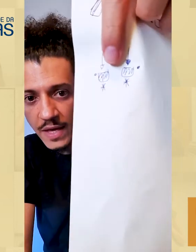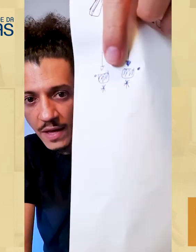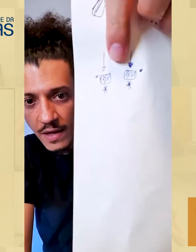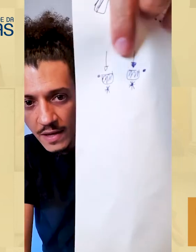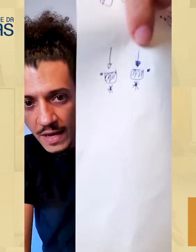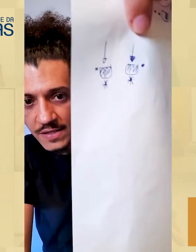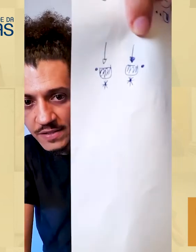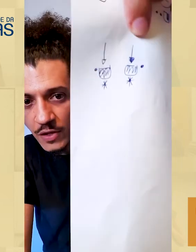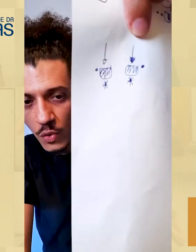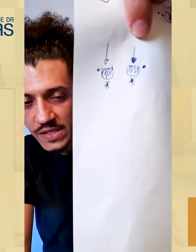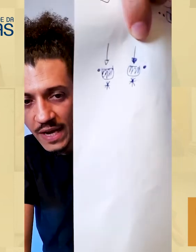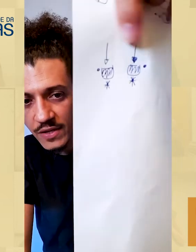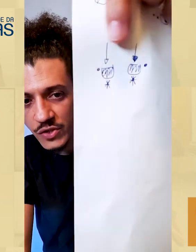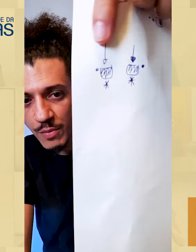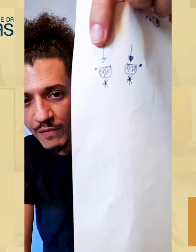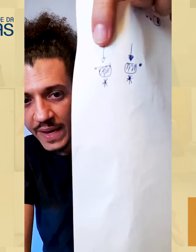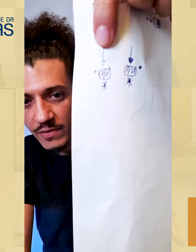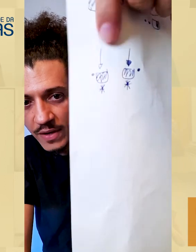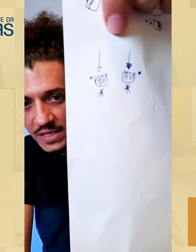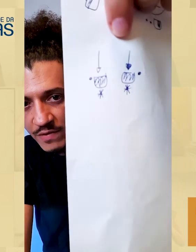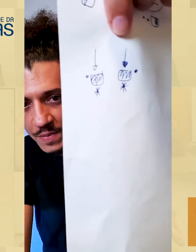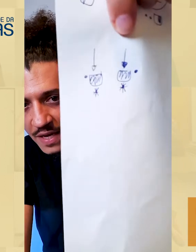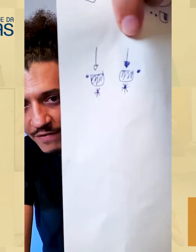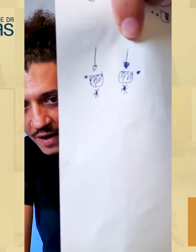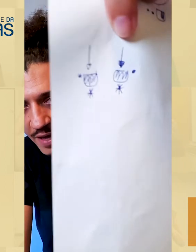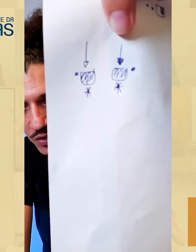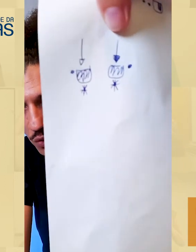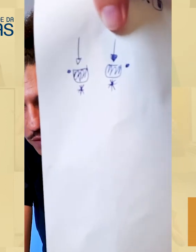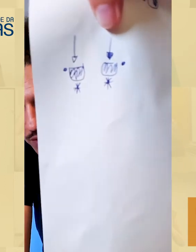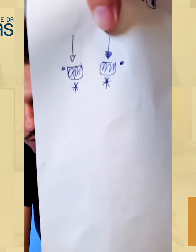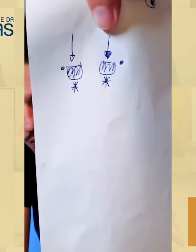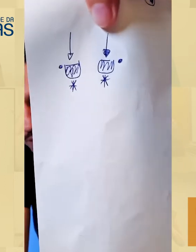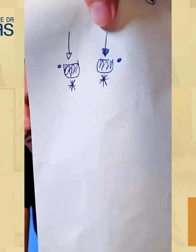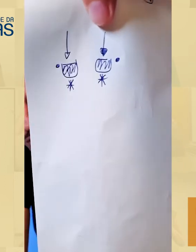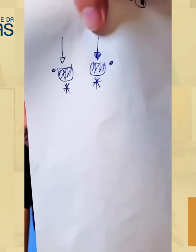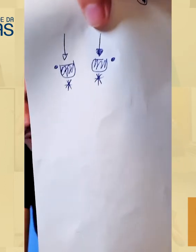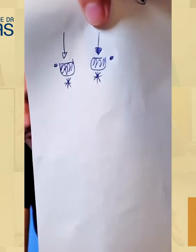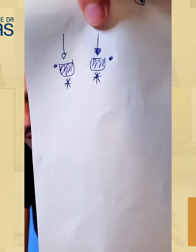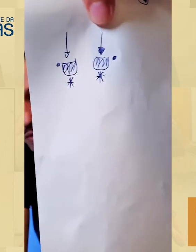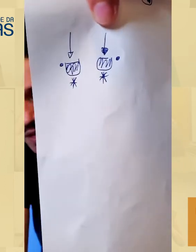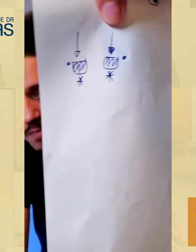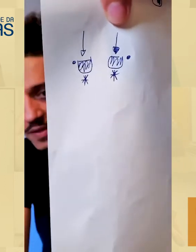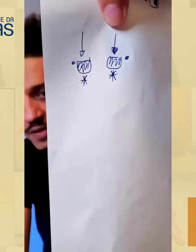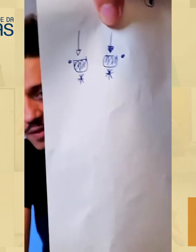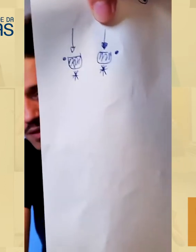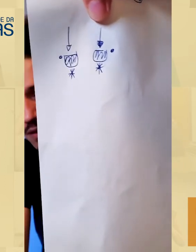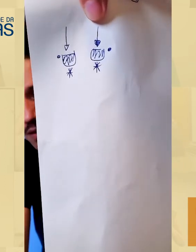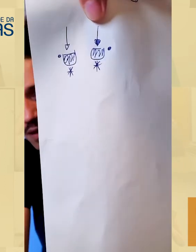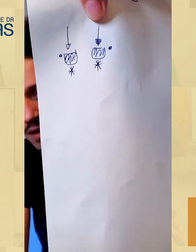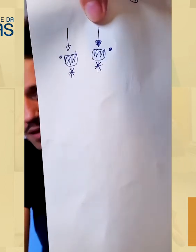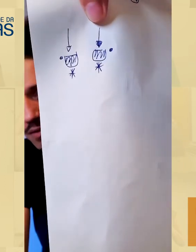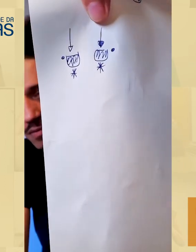E aqui existem duas setas de movimento. Você vai observar que as duas têm somente um traço simples.